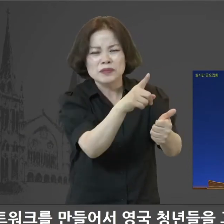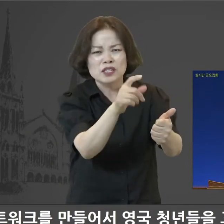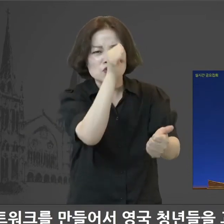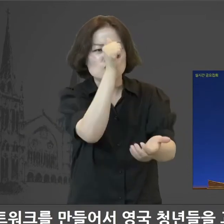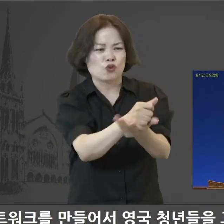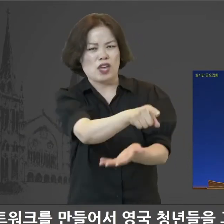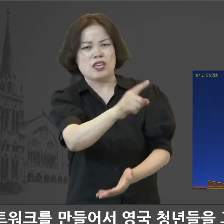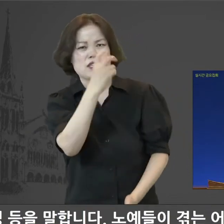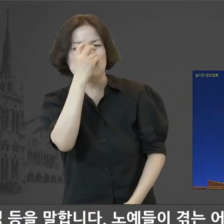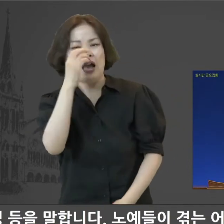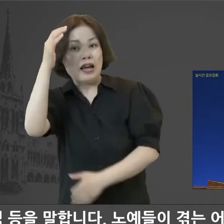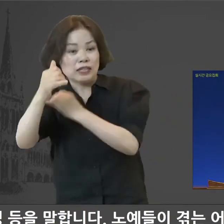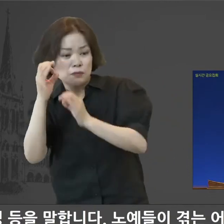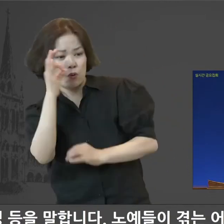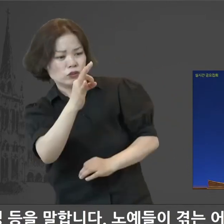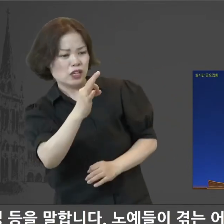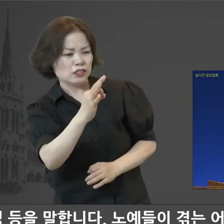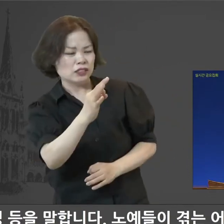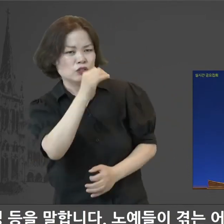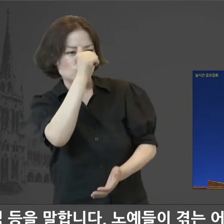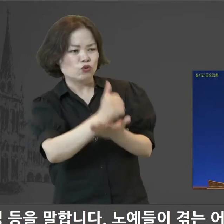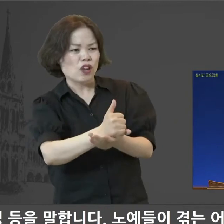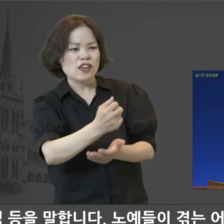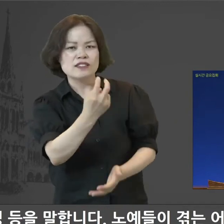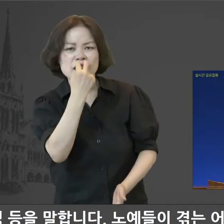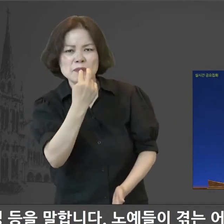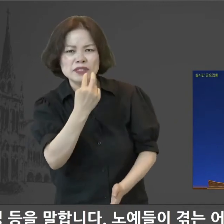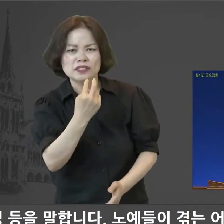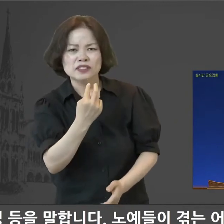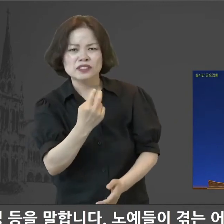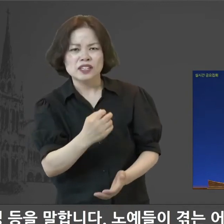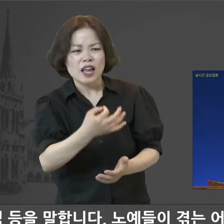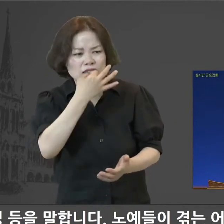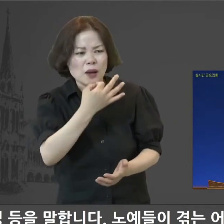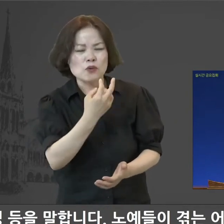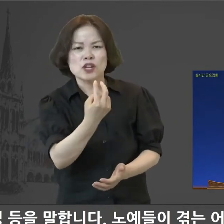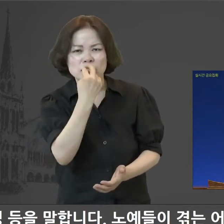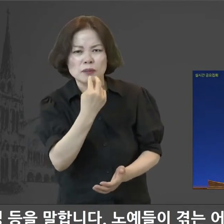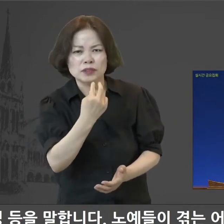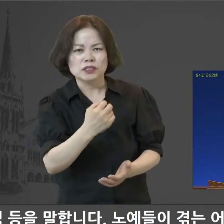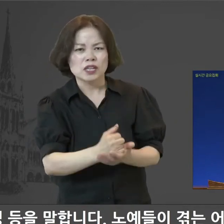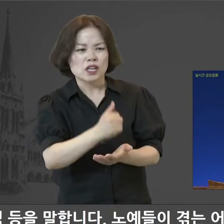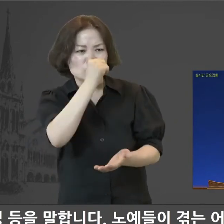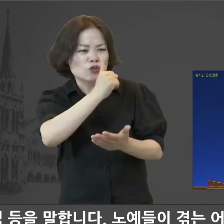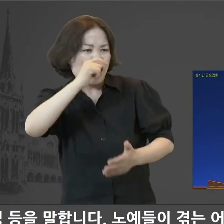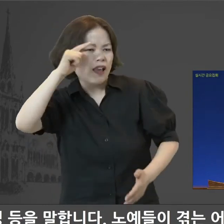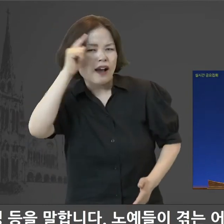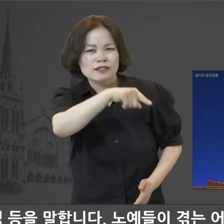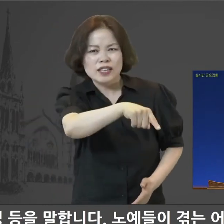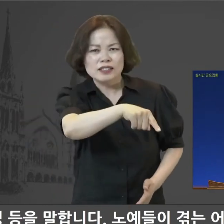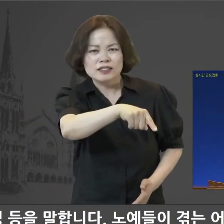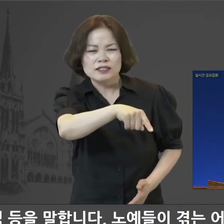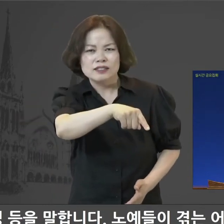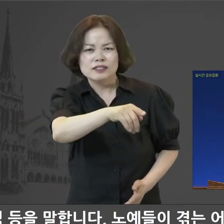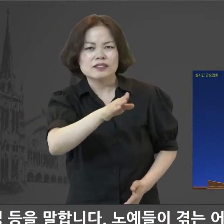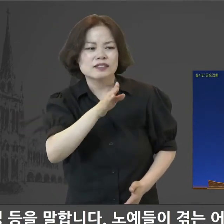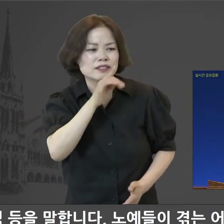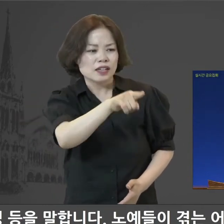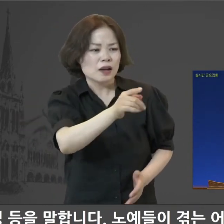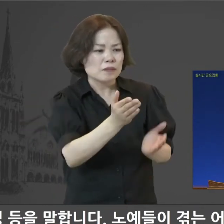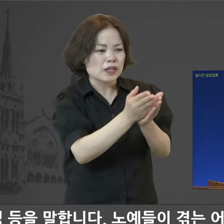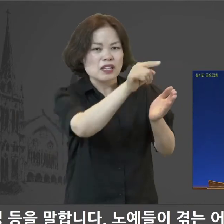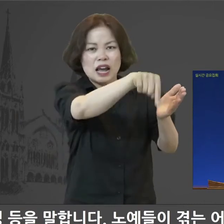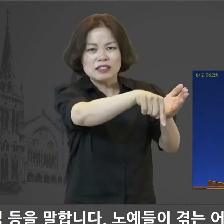냄새다. 그게 우리 탐욕의 냄새다. 더러워진 영국에 죄악된 바로 그 실체가 저기